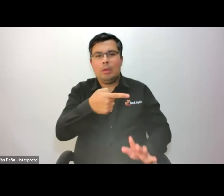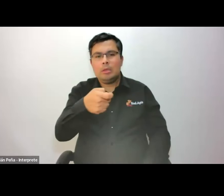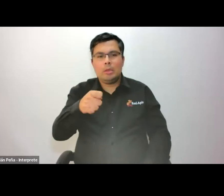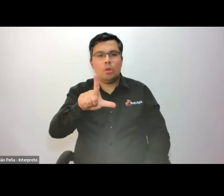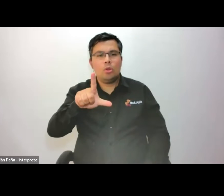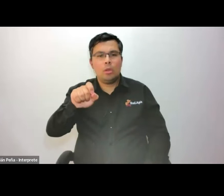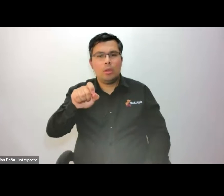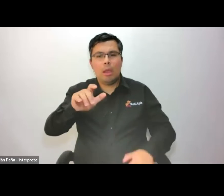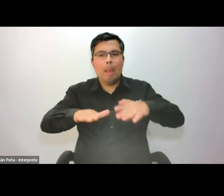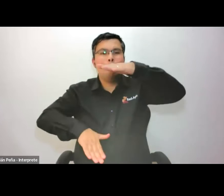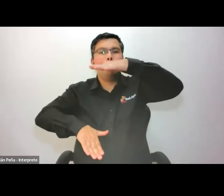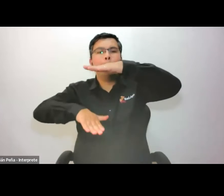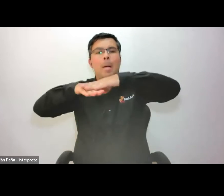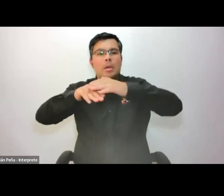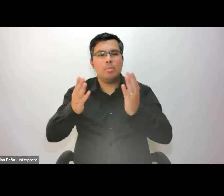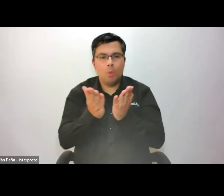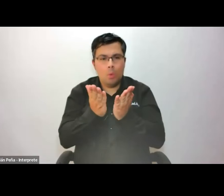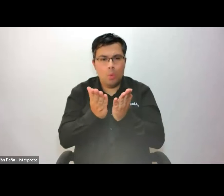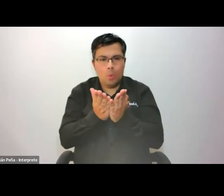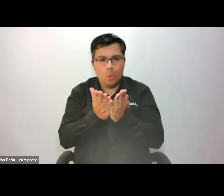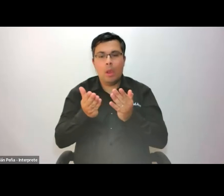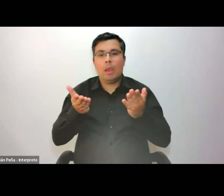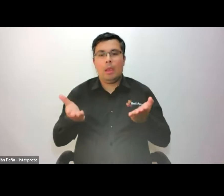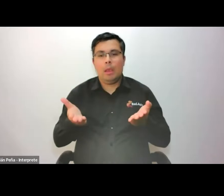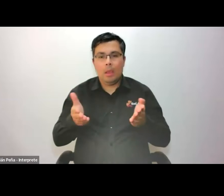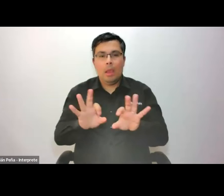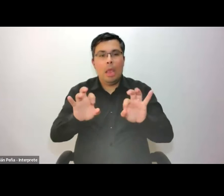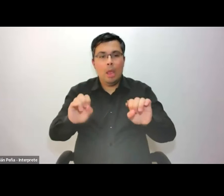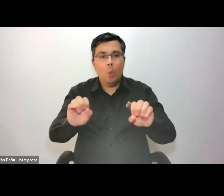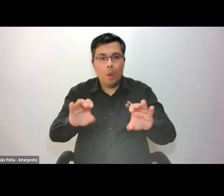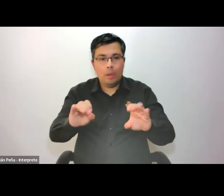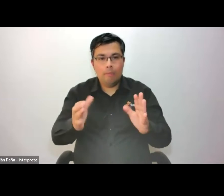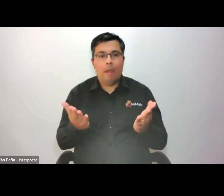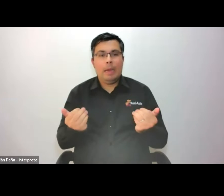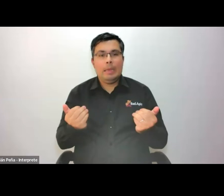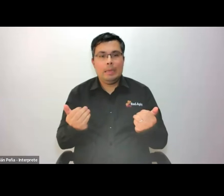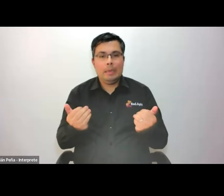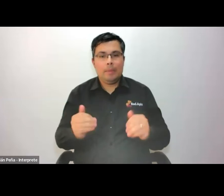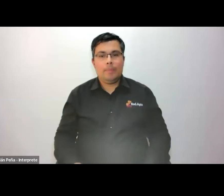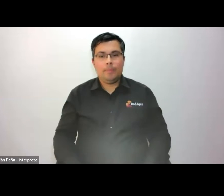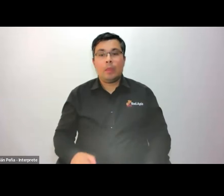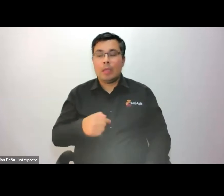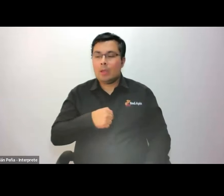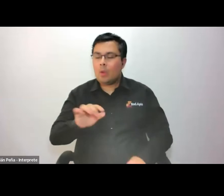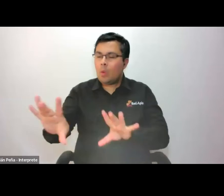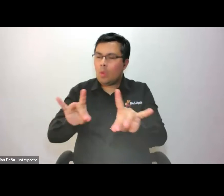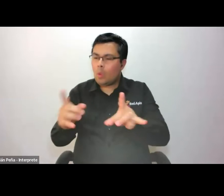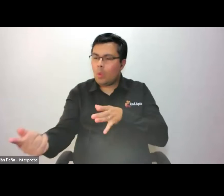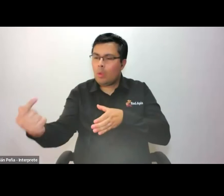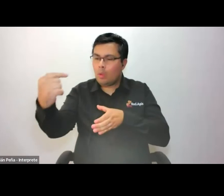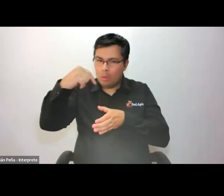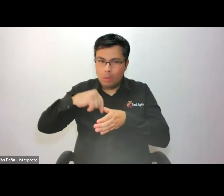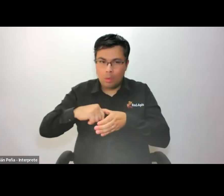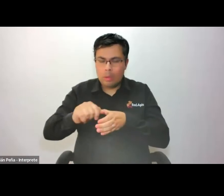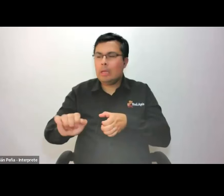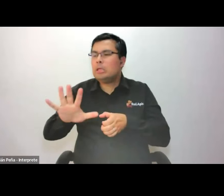con una necesidad educativa especial que puedo recibir en el colegio. Se refiere a un guarismo, un número, 5 estudiantes con necesidades